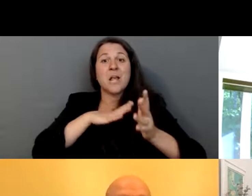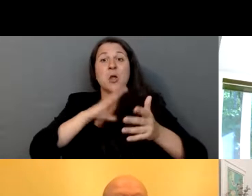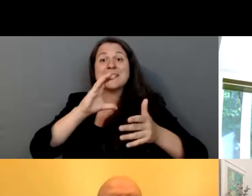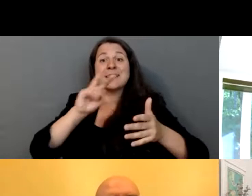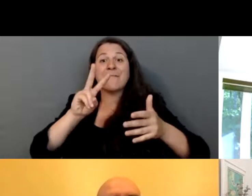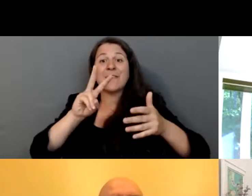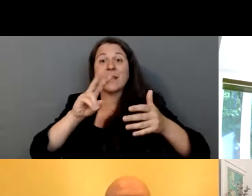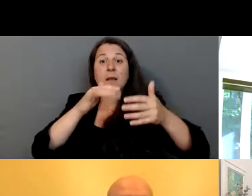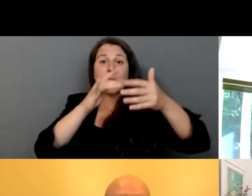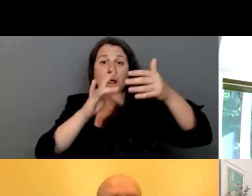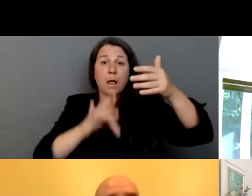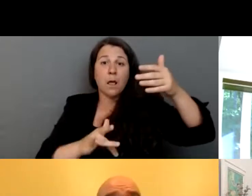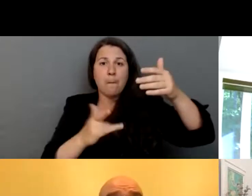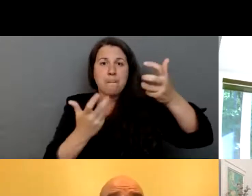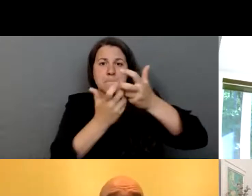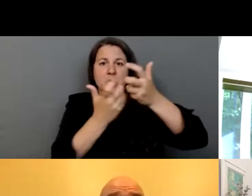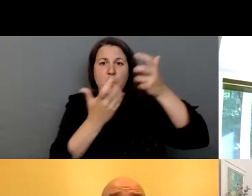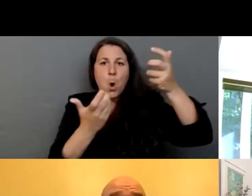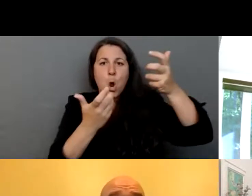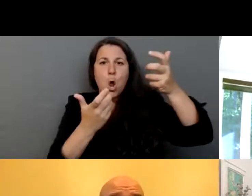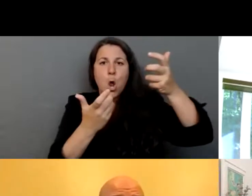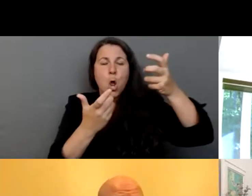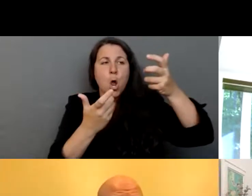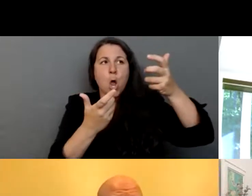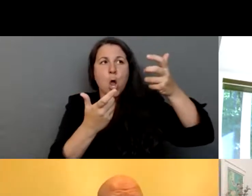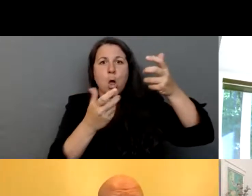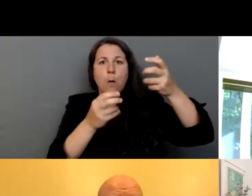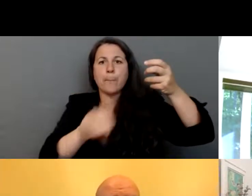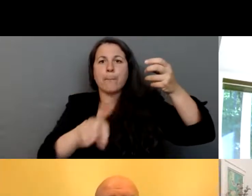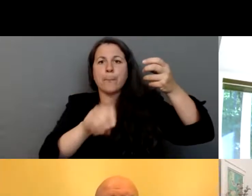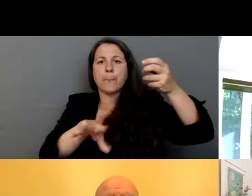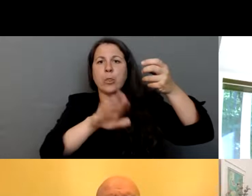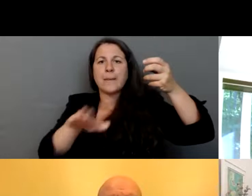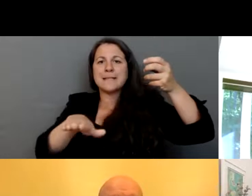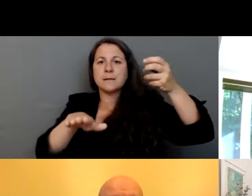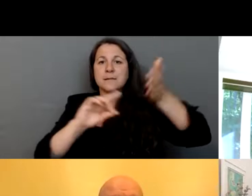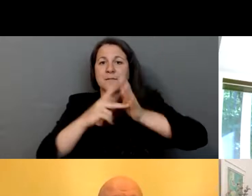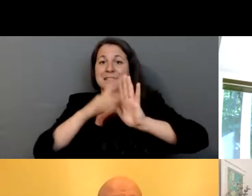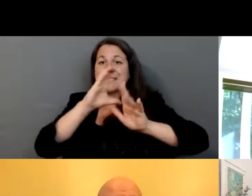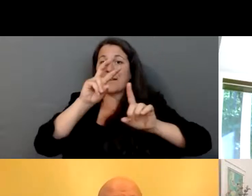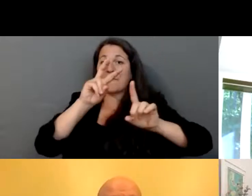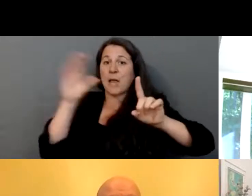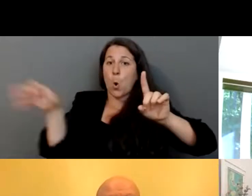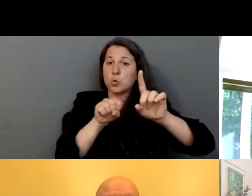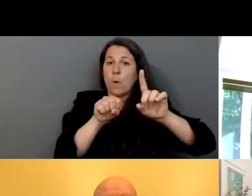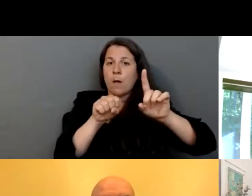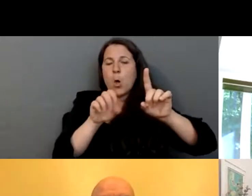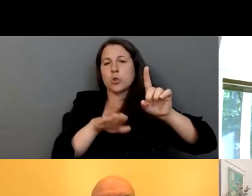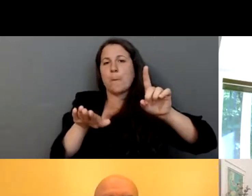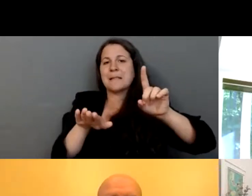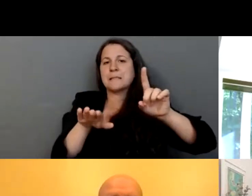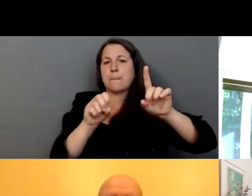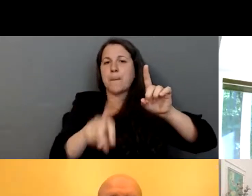qui ne correspondent pas aux personnes qui travaillent là. Puis en fait, ce que ça fait, c'est qu'on ne réalise pas quand on développe des